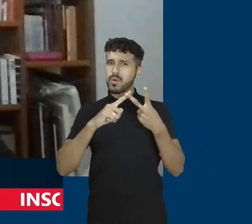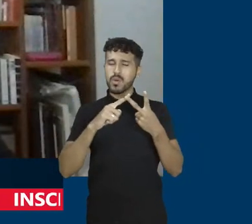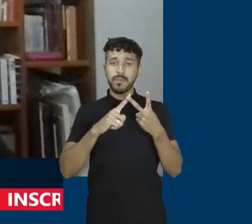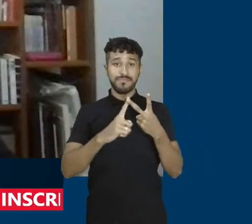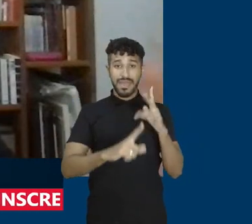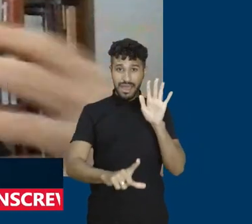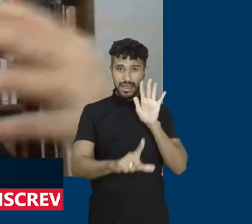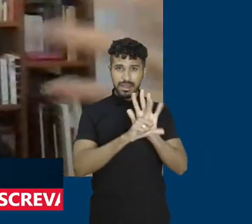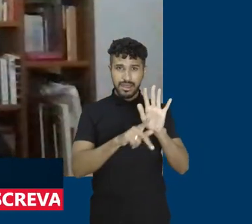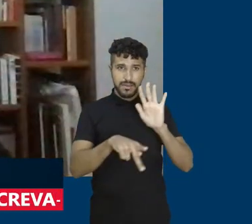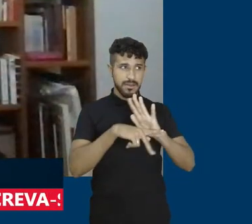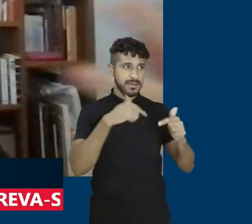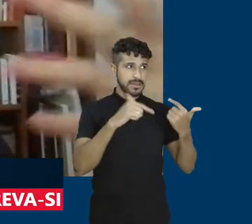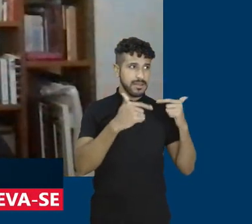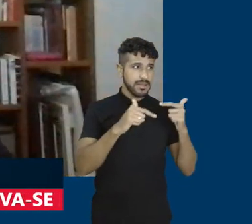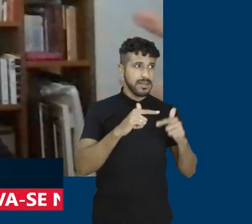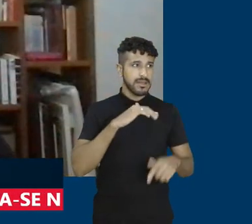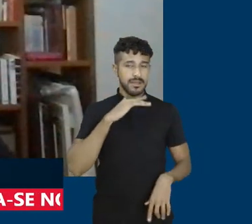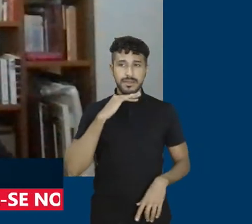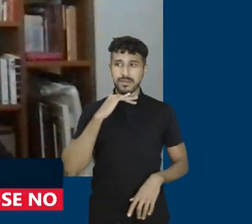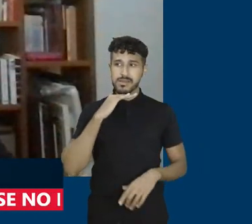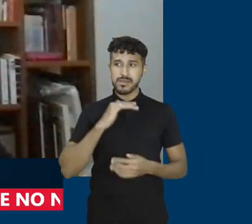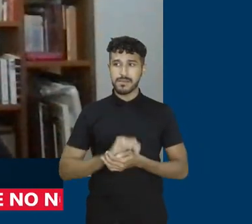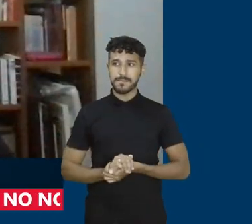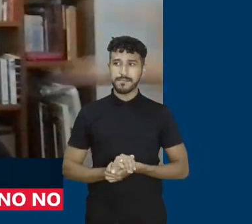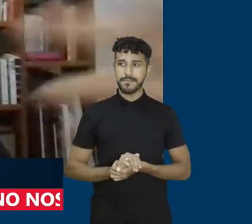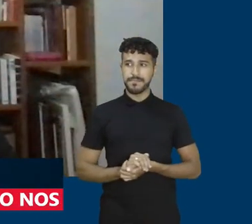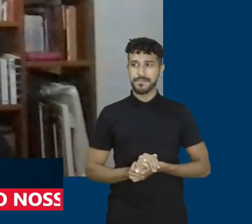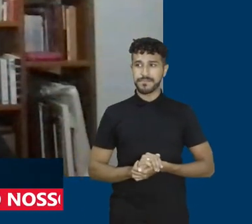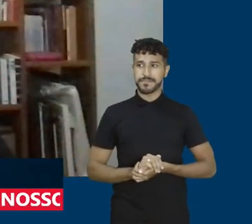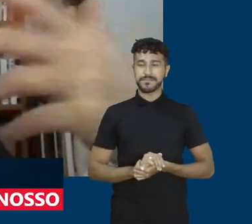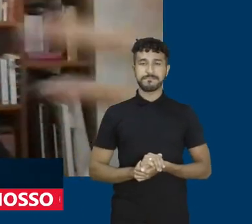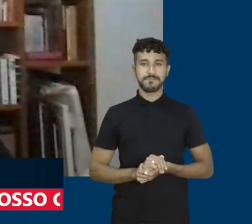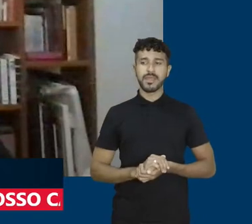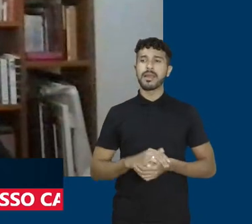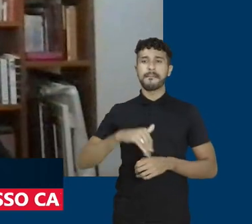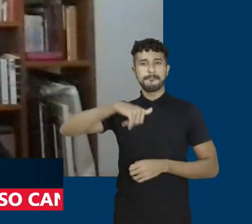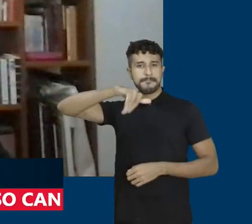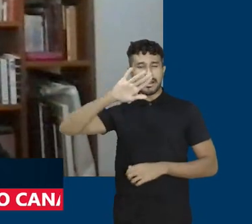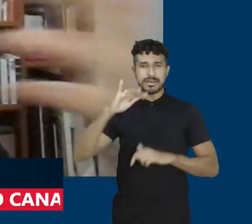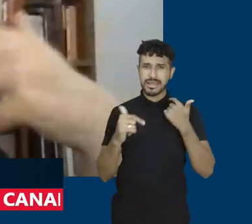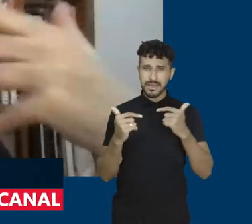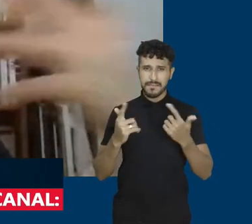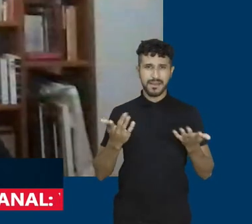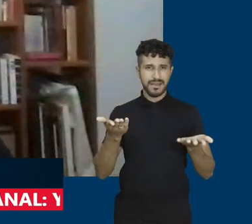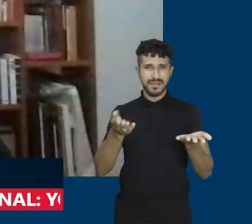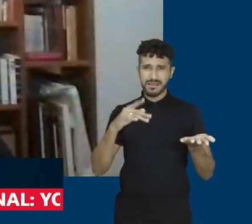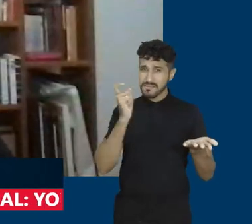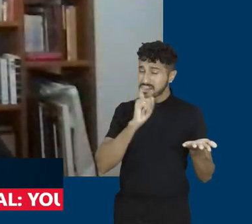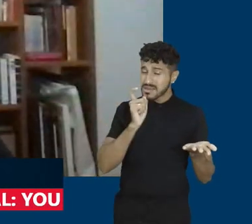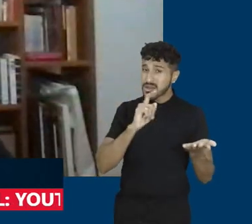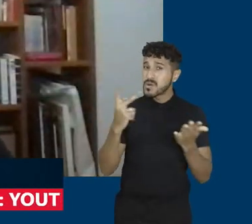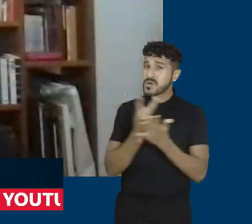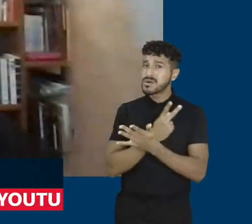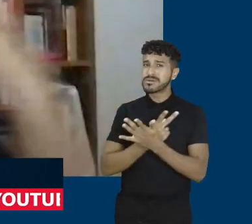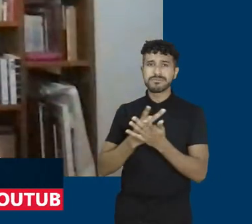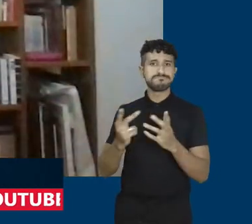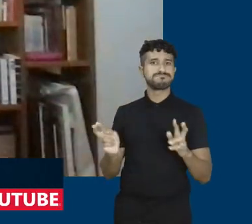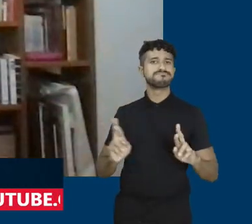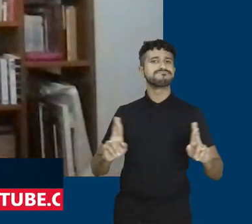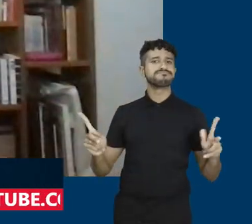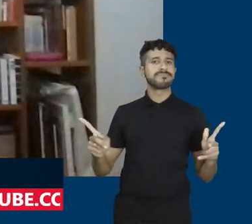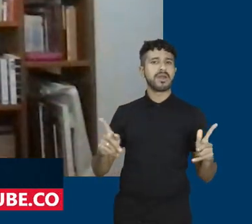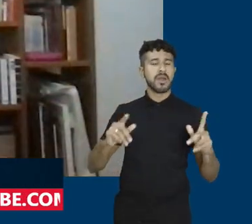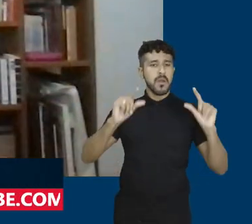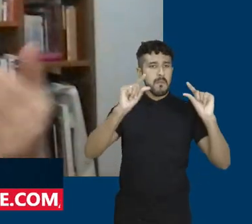legislação trabalhista. Ficam dizendo, ah, é bom não ter carteira de trabalho, vai ter mais emprego. Mentira. O que aconteceu foi o oposto.